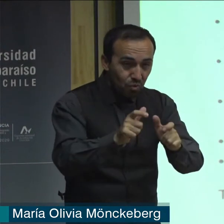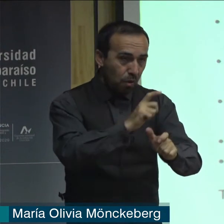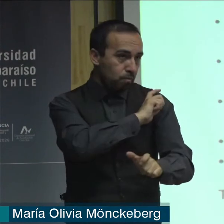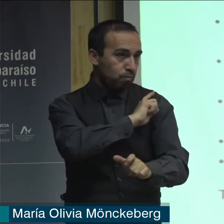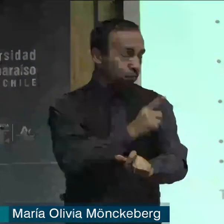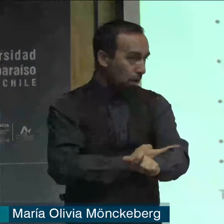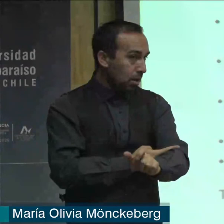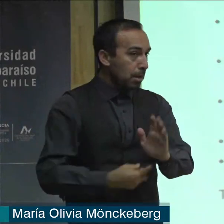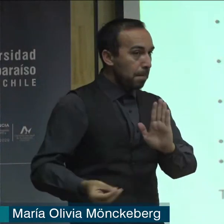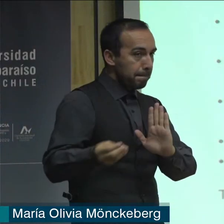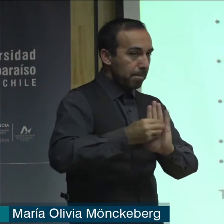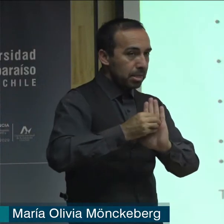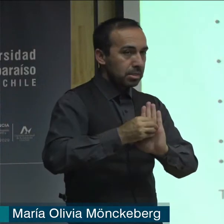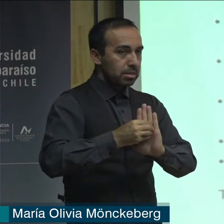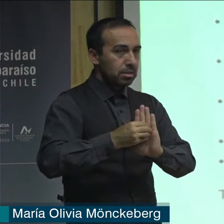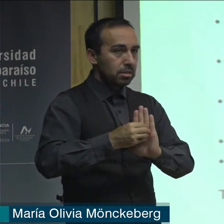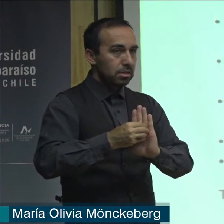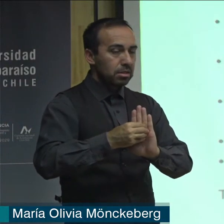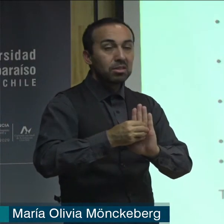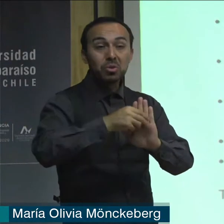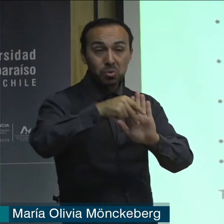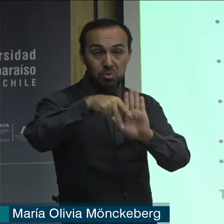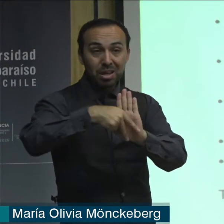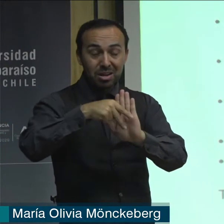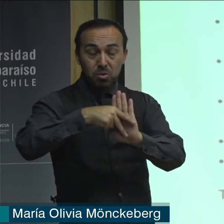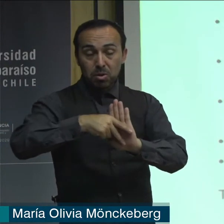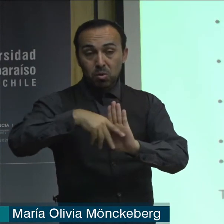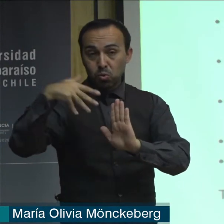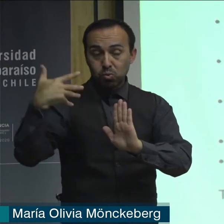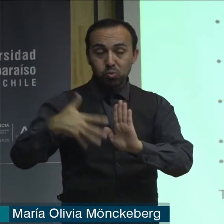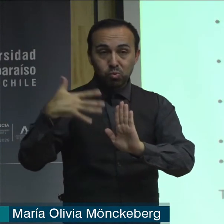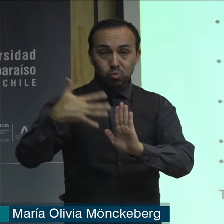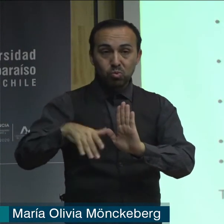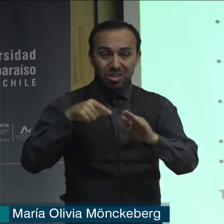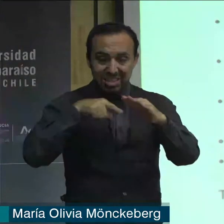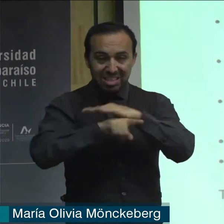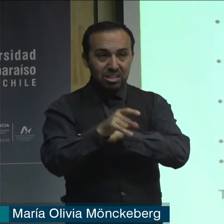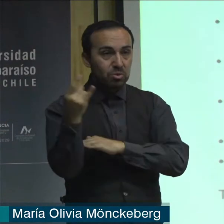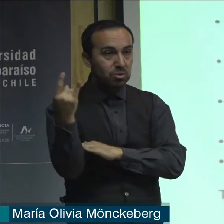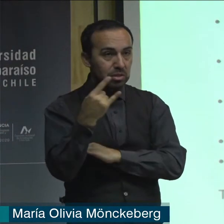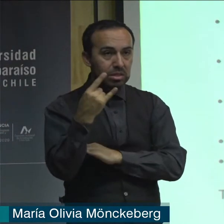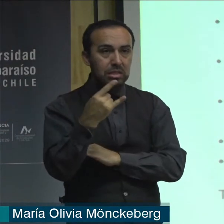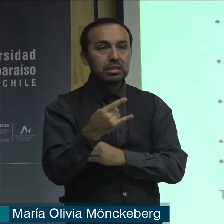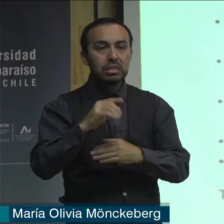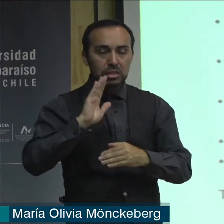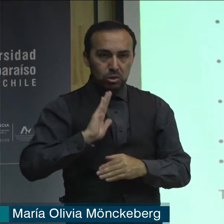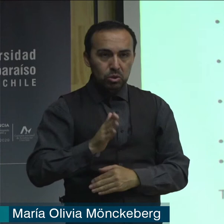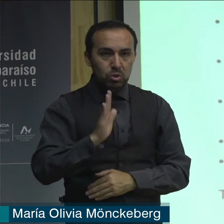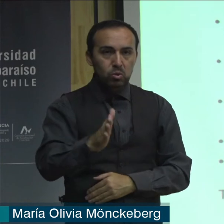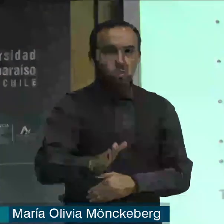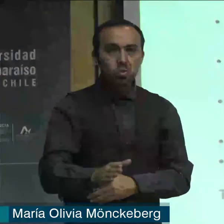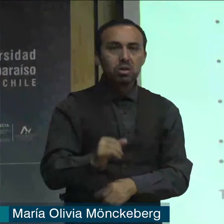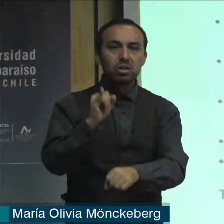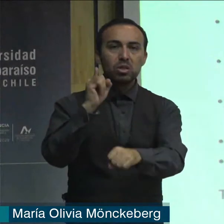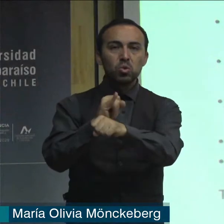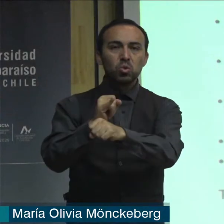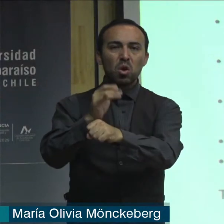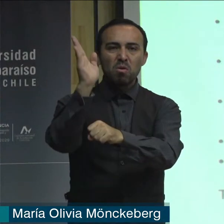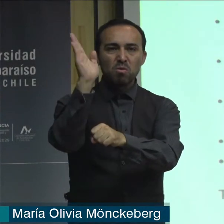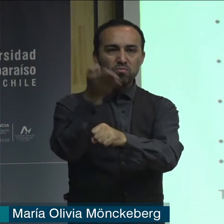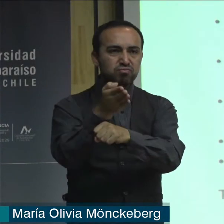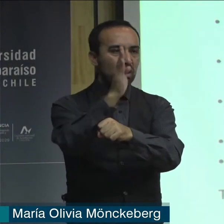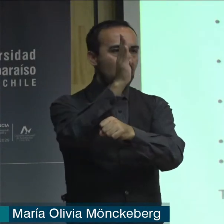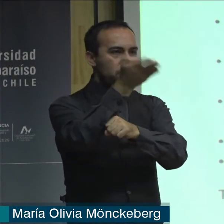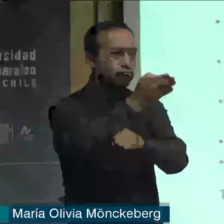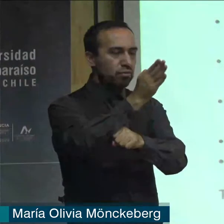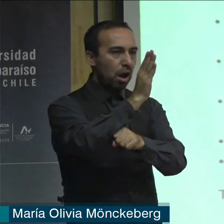en el fondo dura en las universidades seguir cortando cortando sede cortando facultad cosas